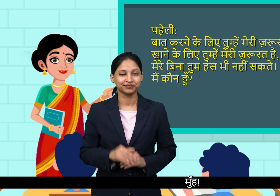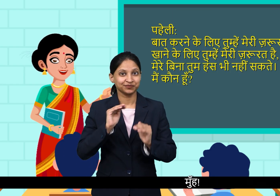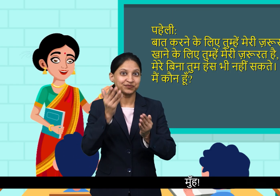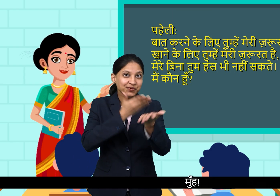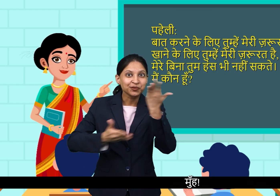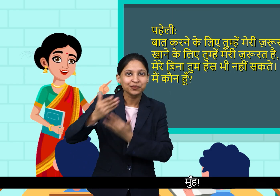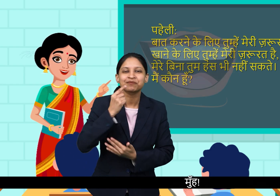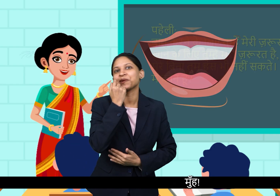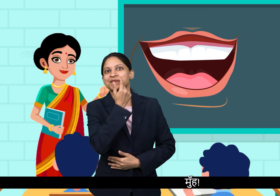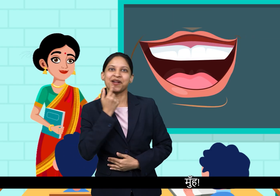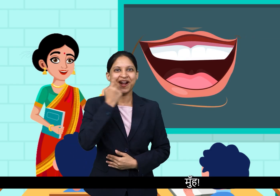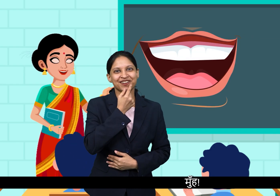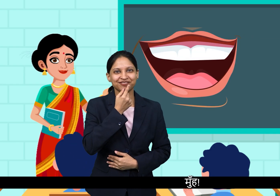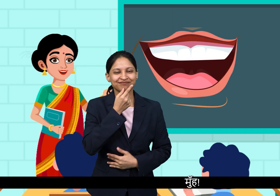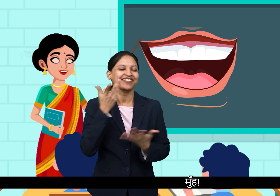मुंह।